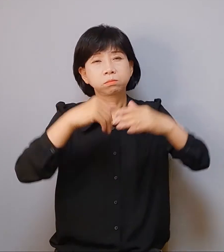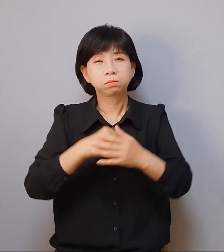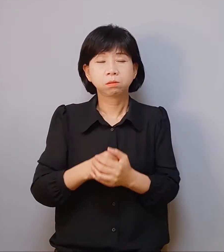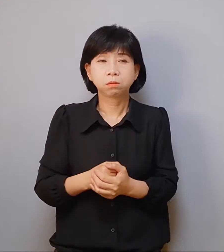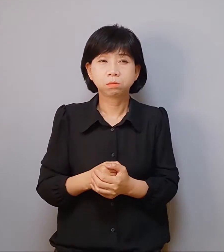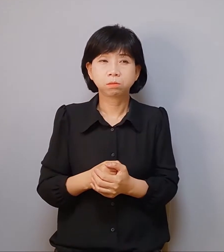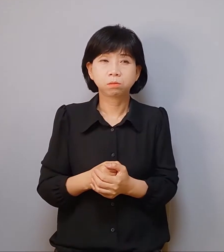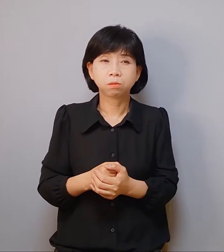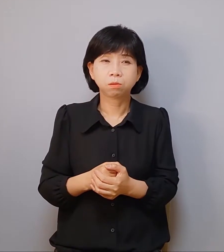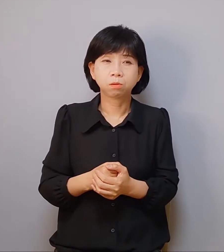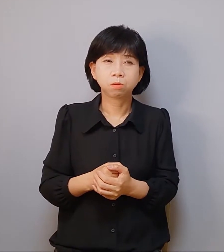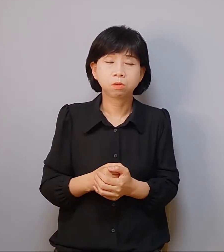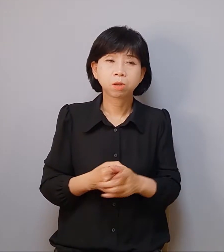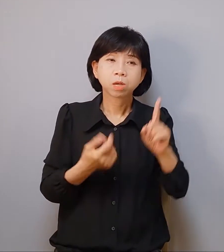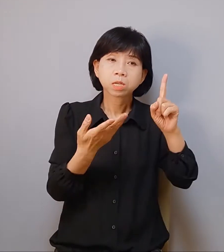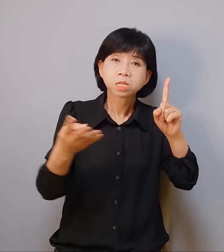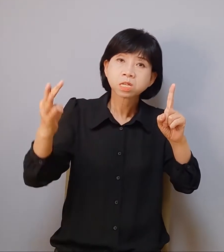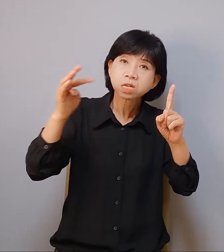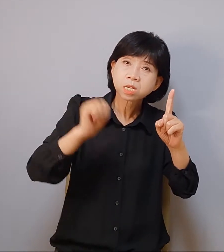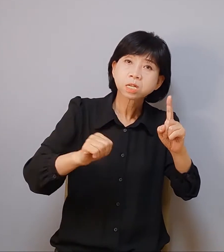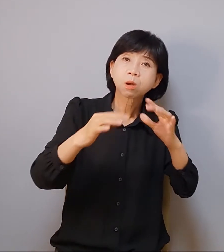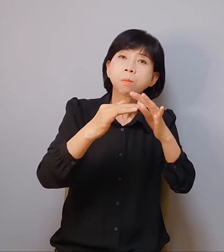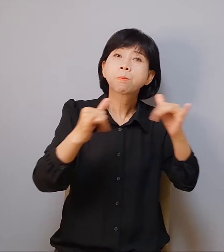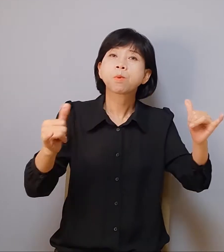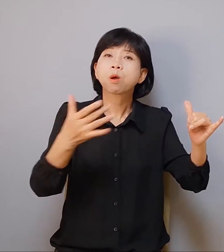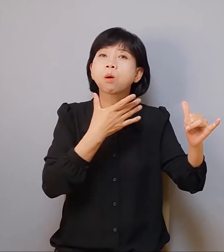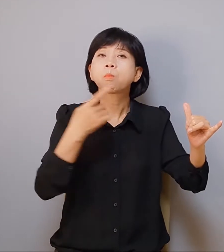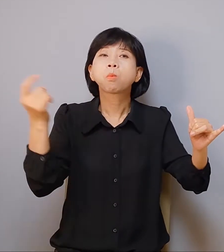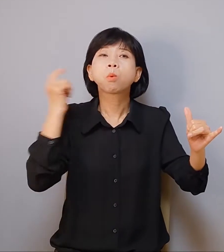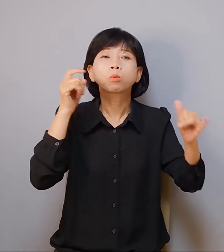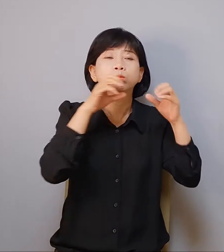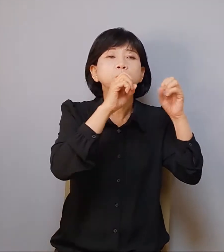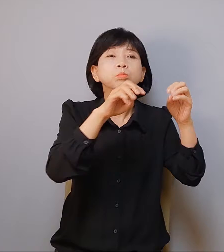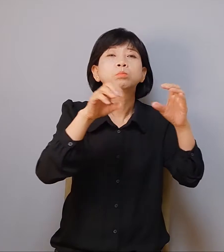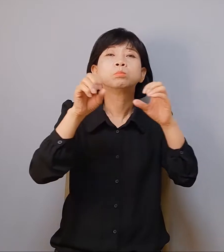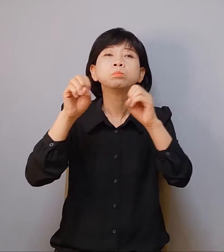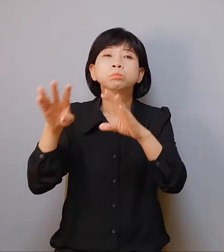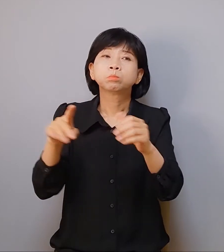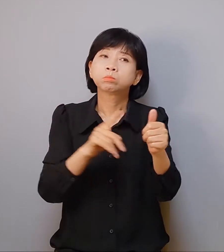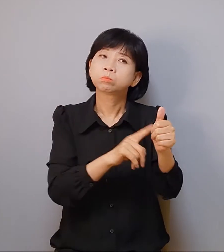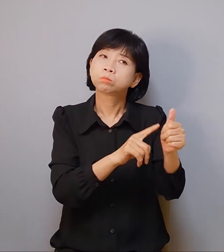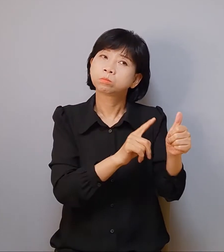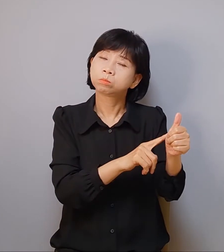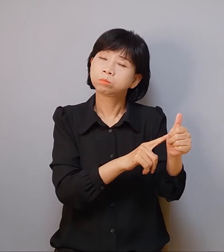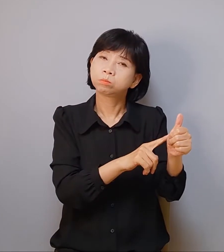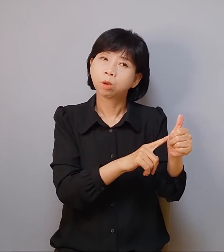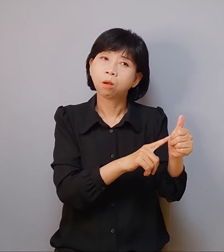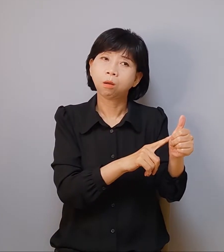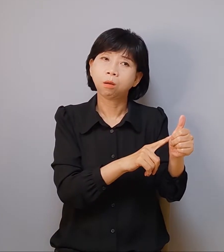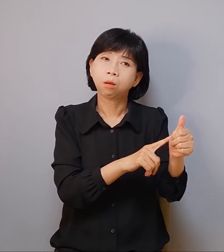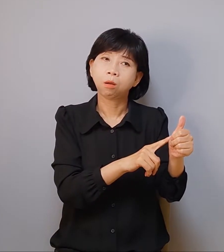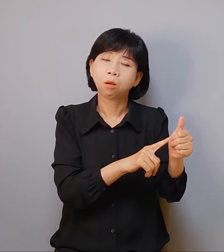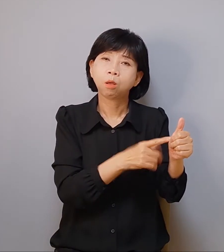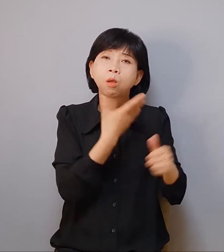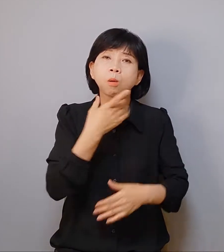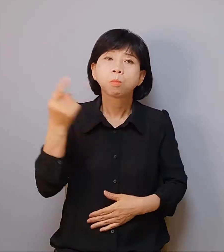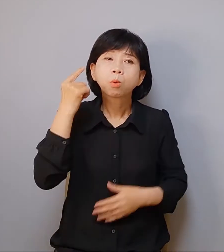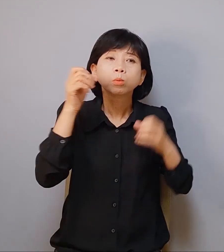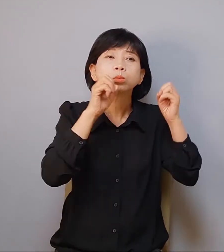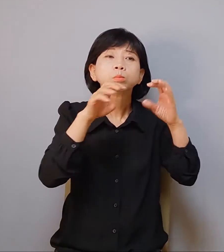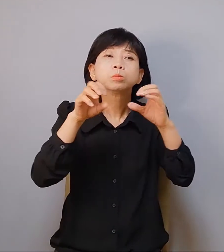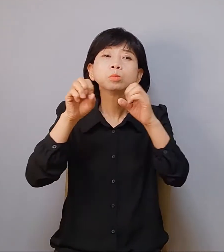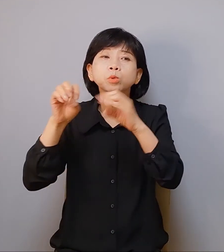당시에도 1억 명에게 복음을 전했습니다. 그는 바로 미국 역사상 가장 위대한 복음 전도자 중 하나로